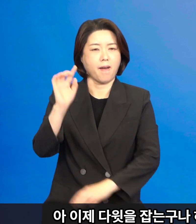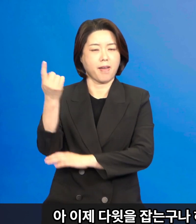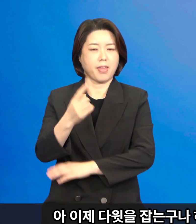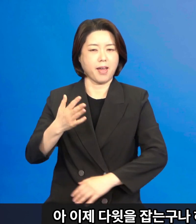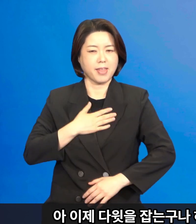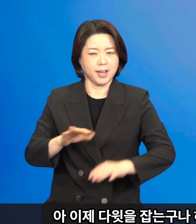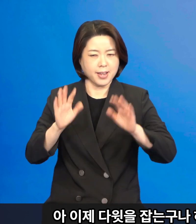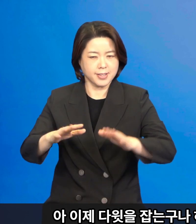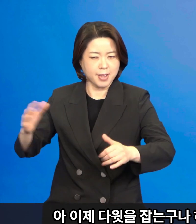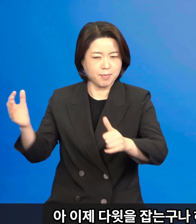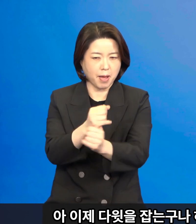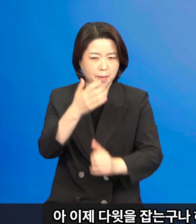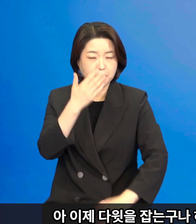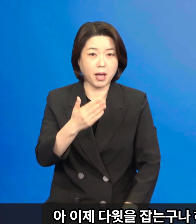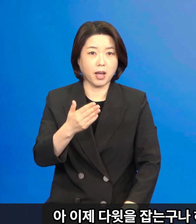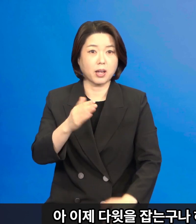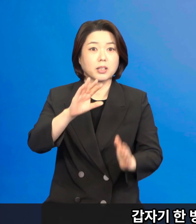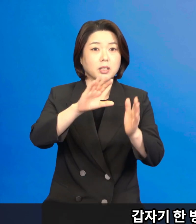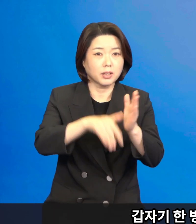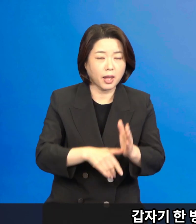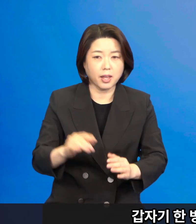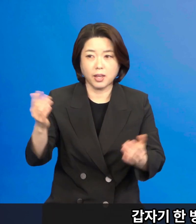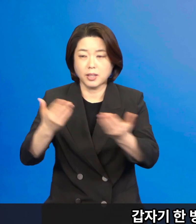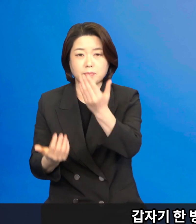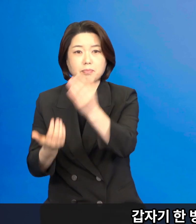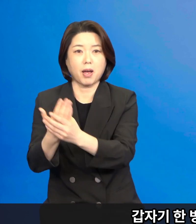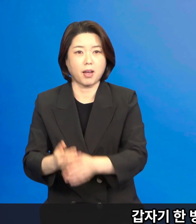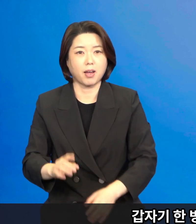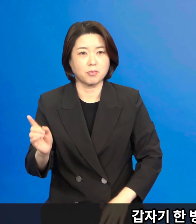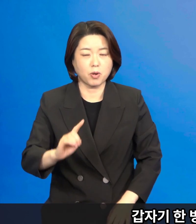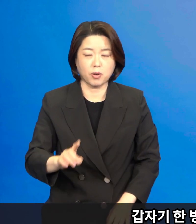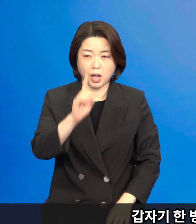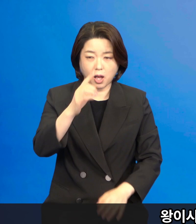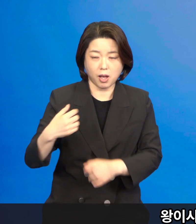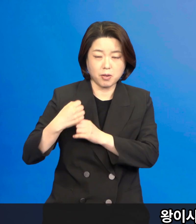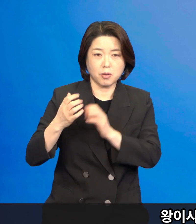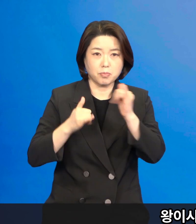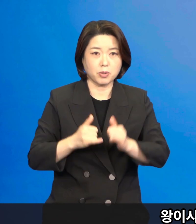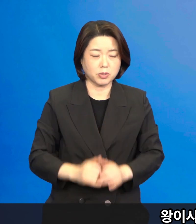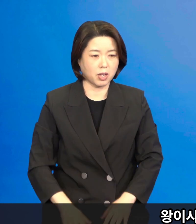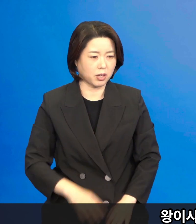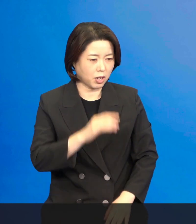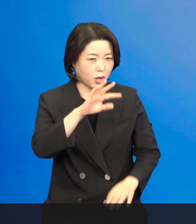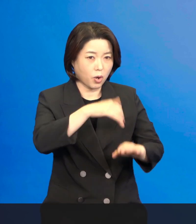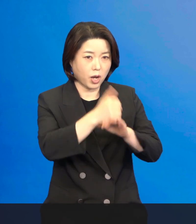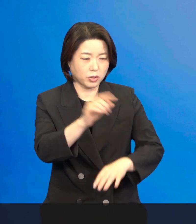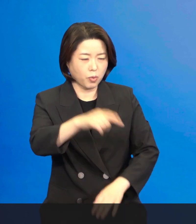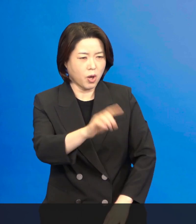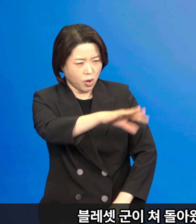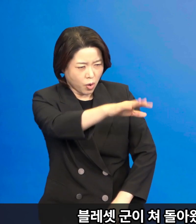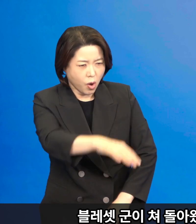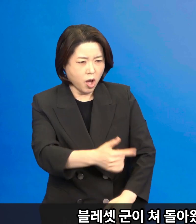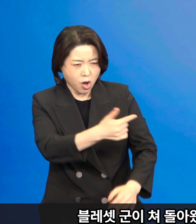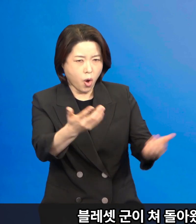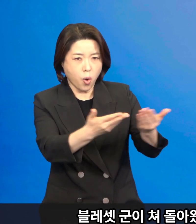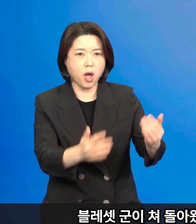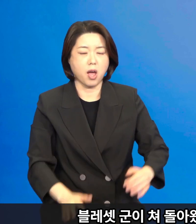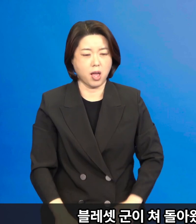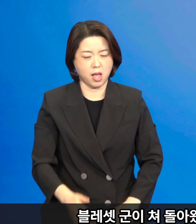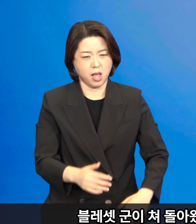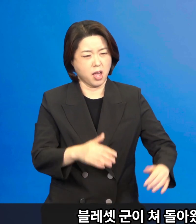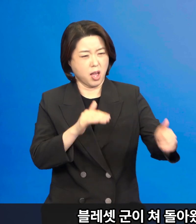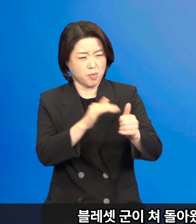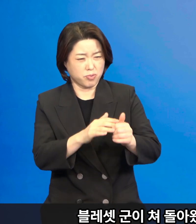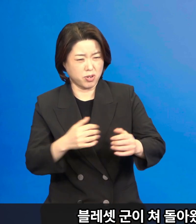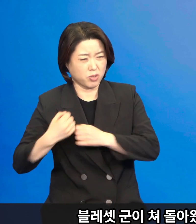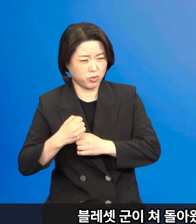그 시점에 어떤 일이 벌어지냐면 갑자기 한 병사가 사울에게 오더니 왕이시여, 큰일 났습니다. 뭐냐? 블레셋 군이